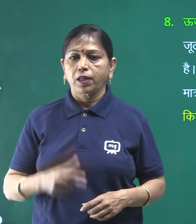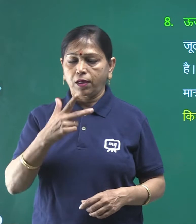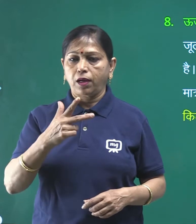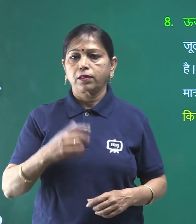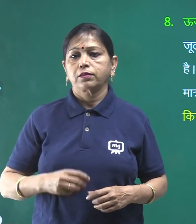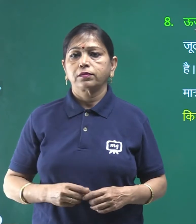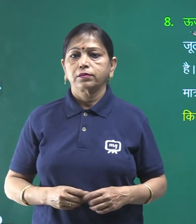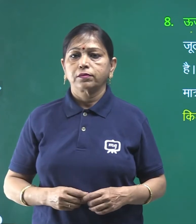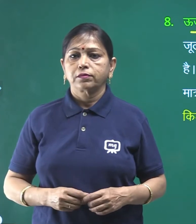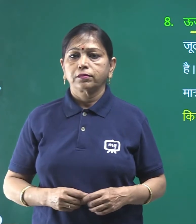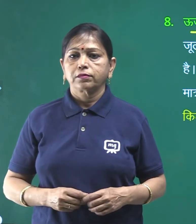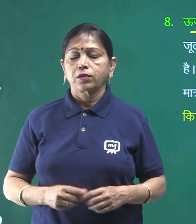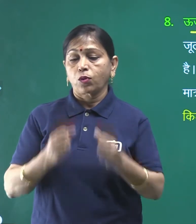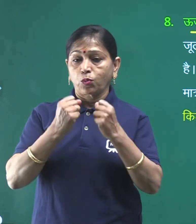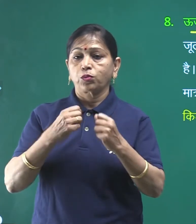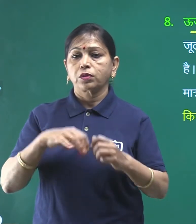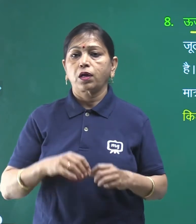8 ऊर्जा का